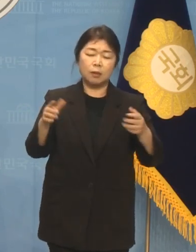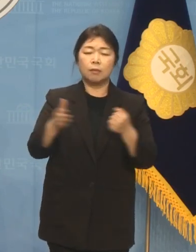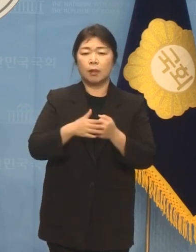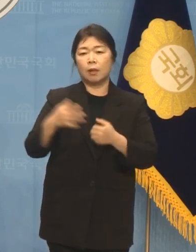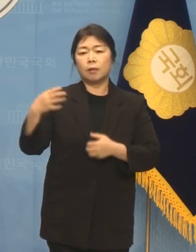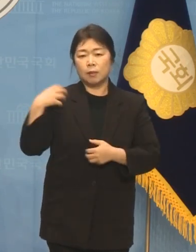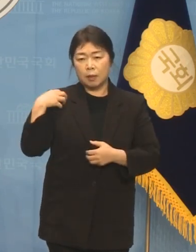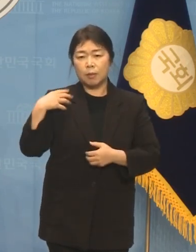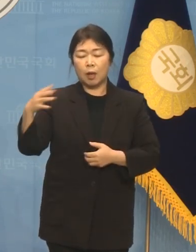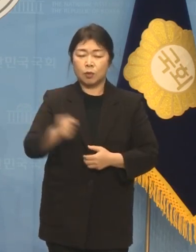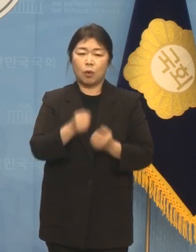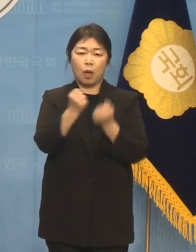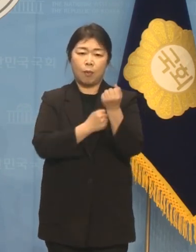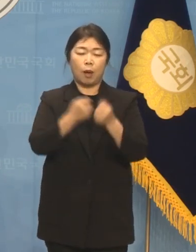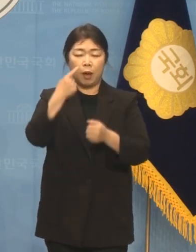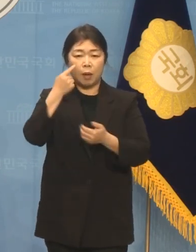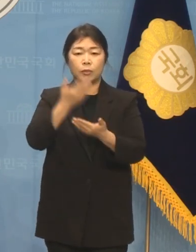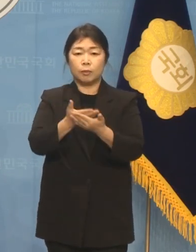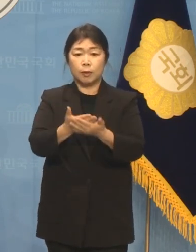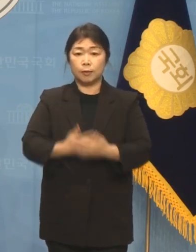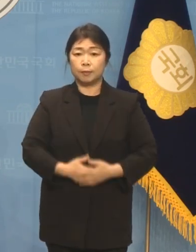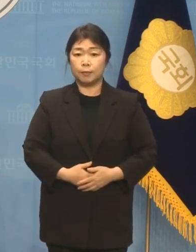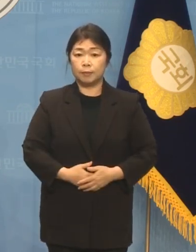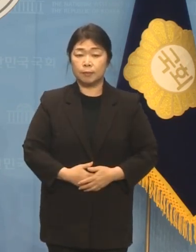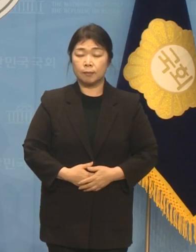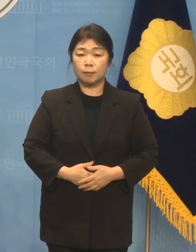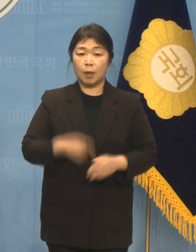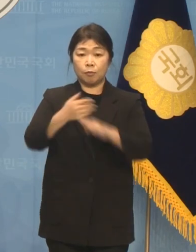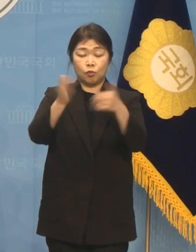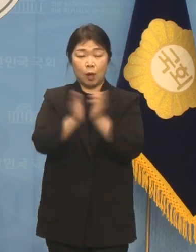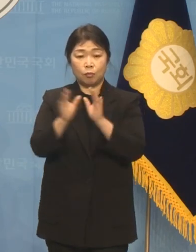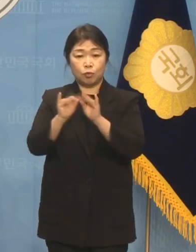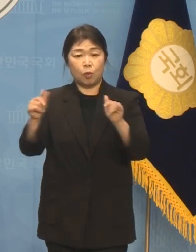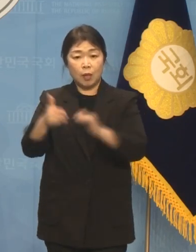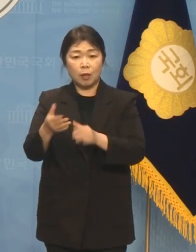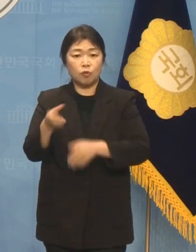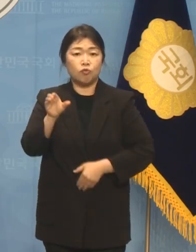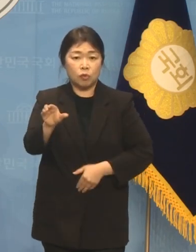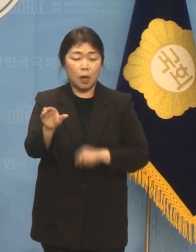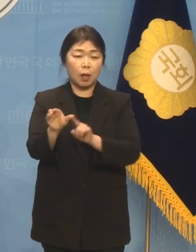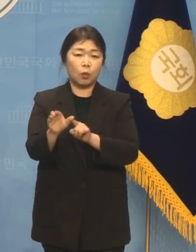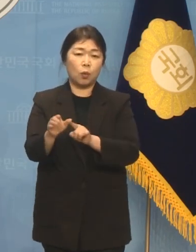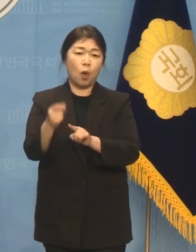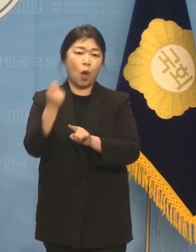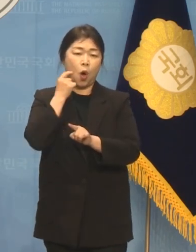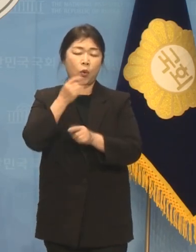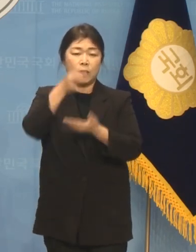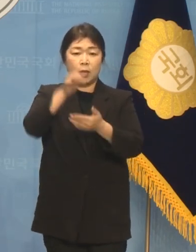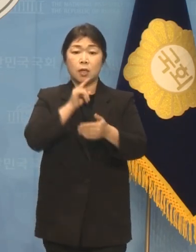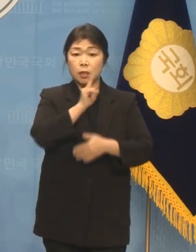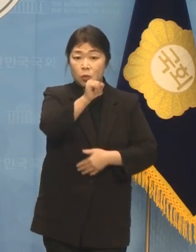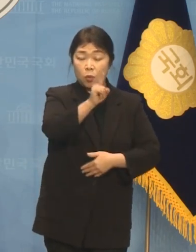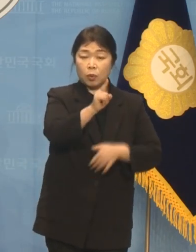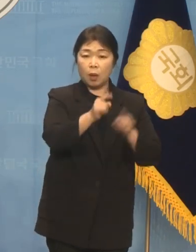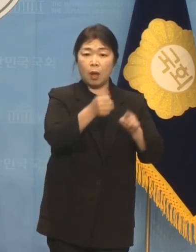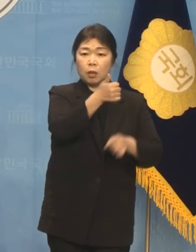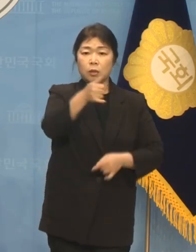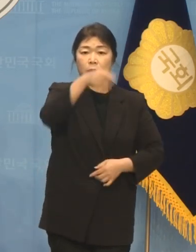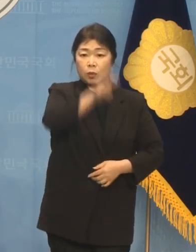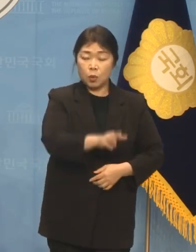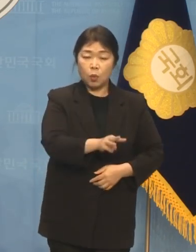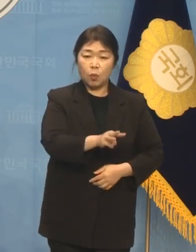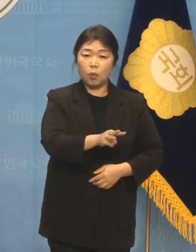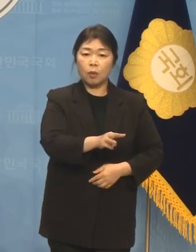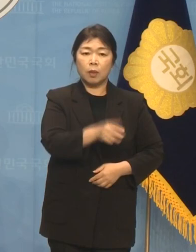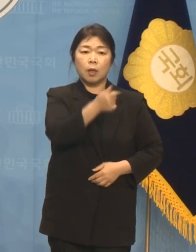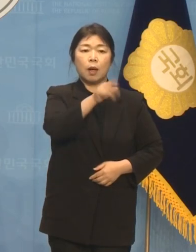내놔야 할 것입니다 민주당이 부동산 갭 투자와 허위 재산 신고로 세종갑 이영선 후보를